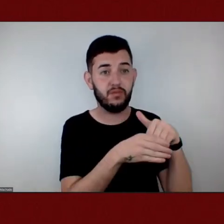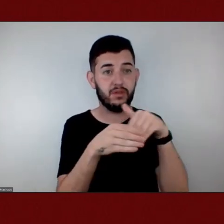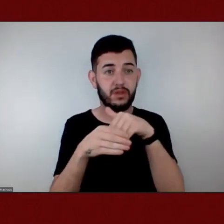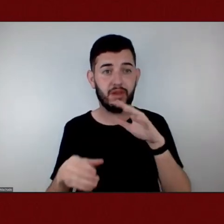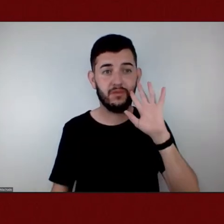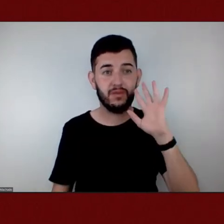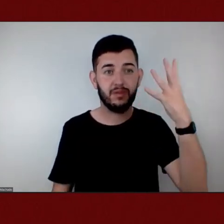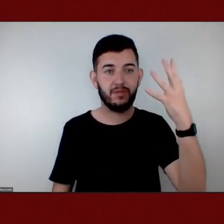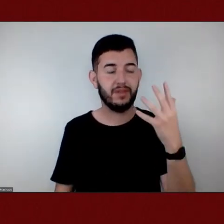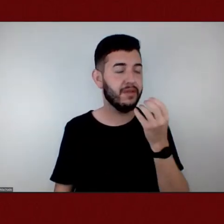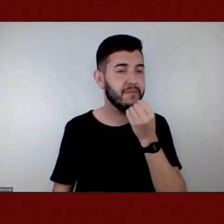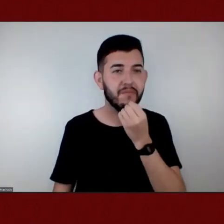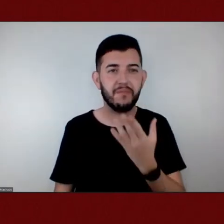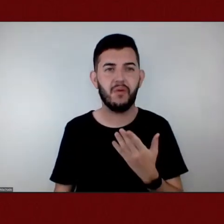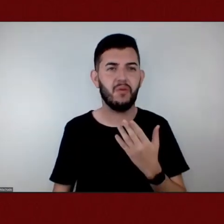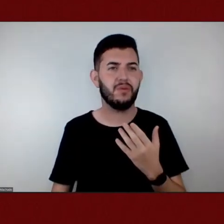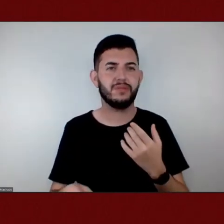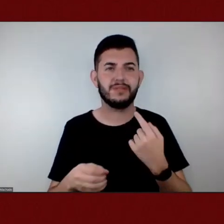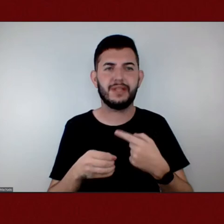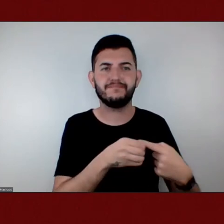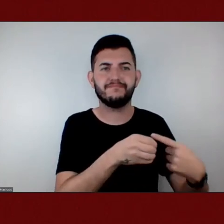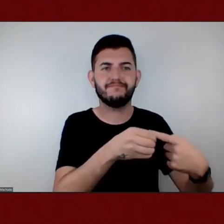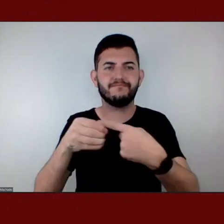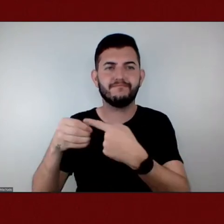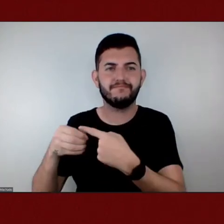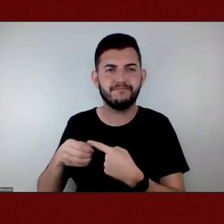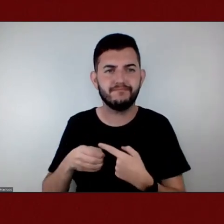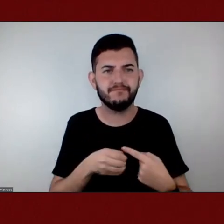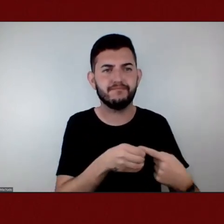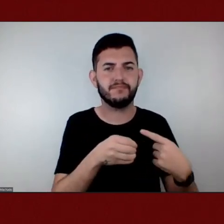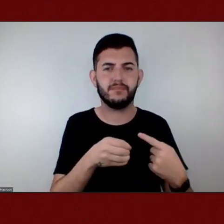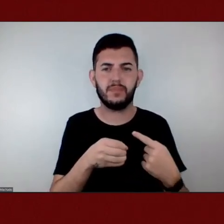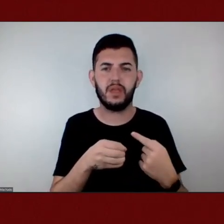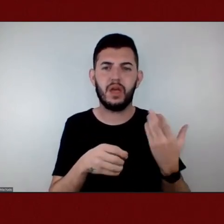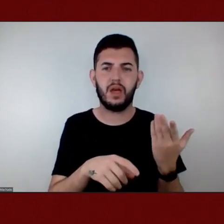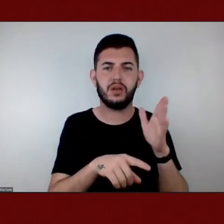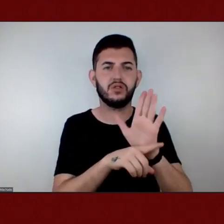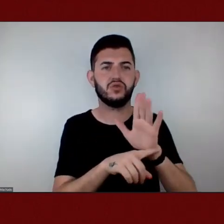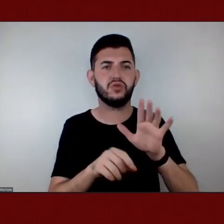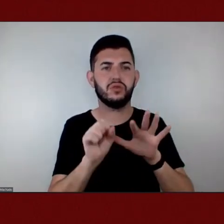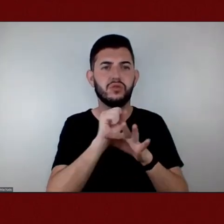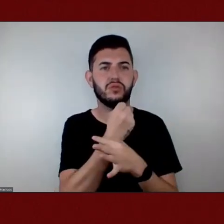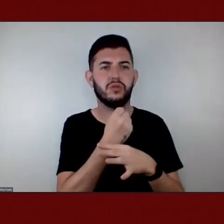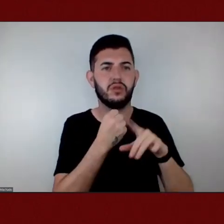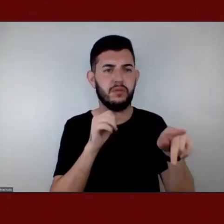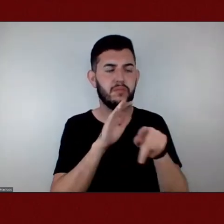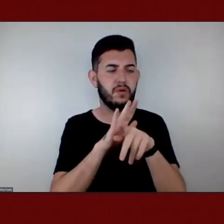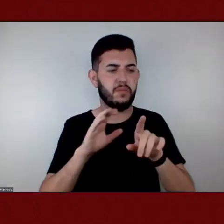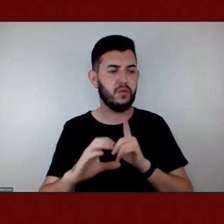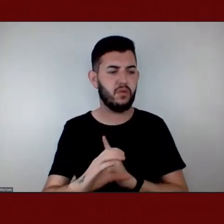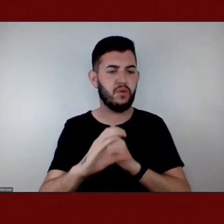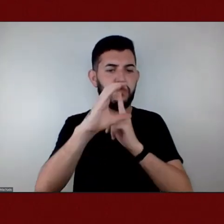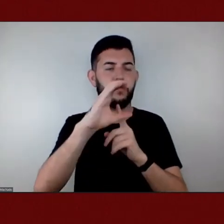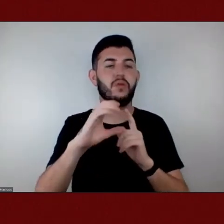maiores cidades, davam sustentação para a participação dos comunistas na esfera pública.